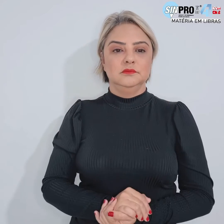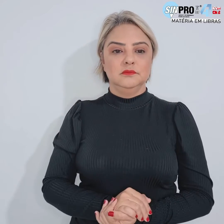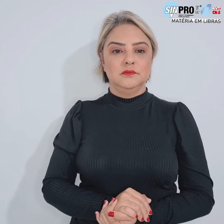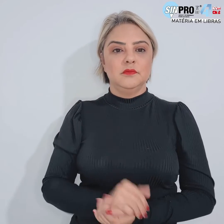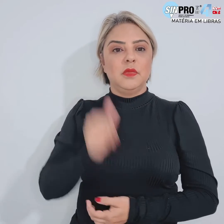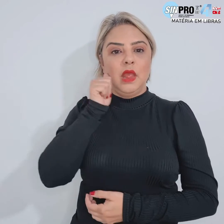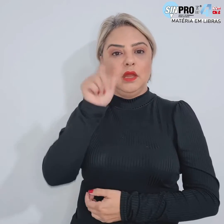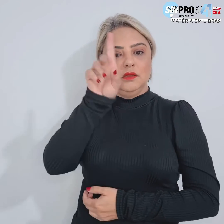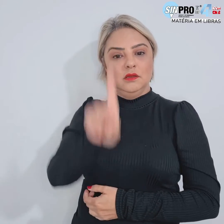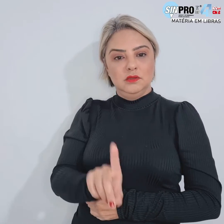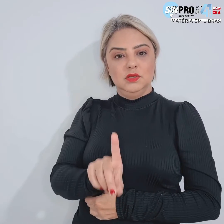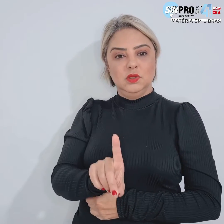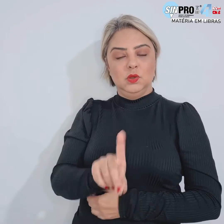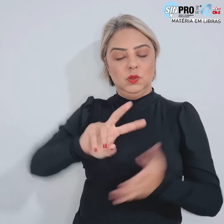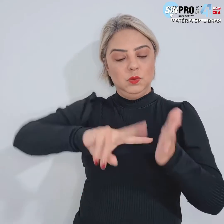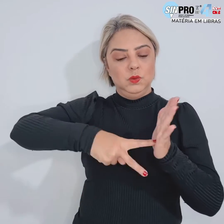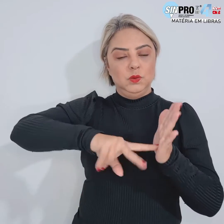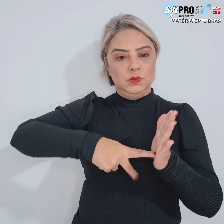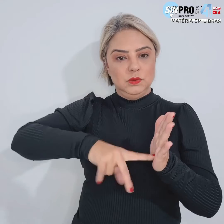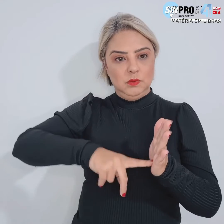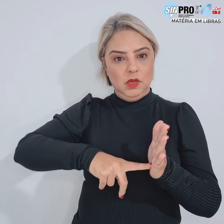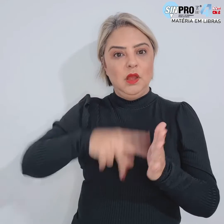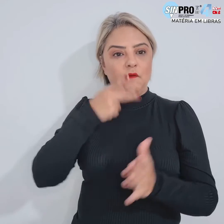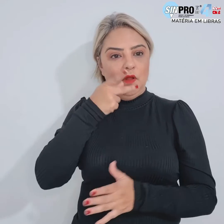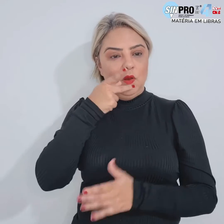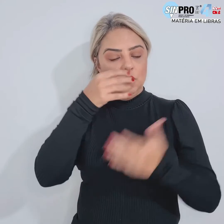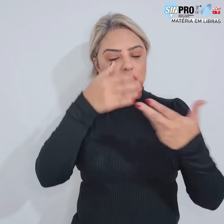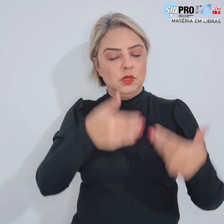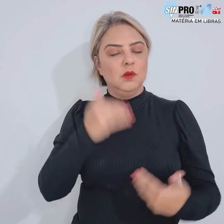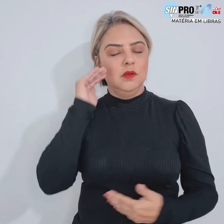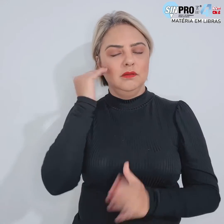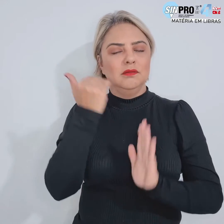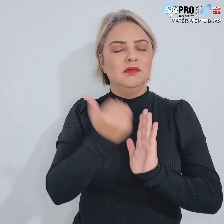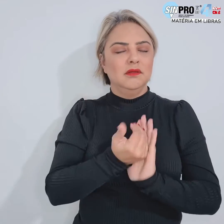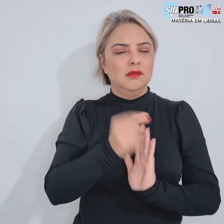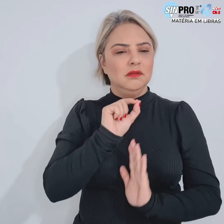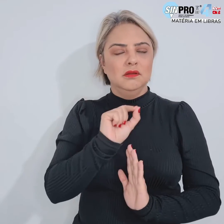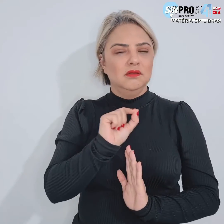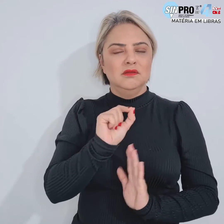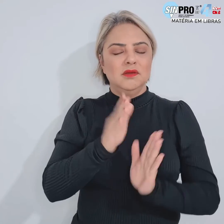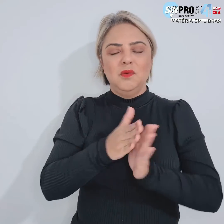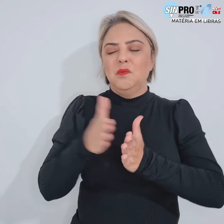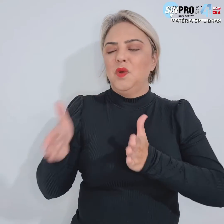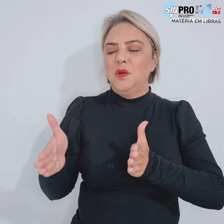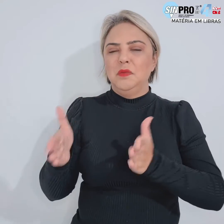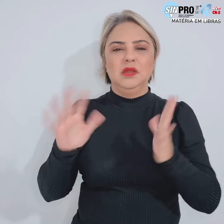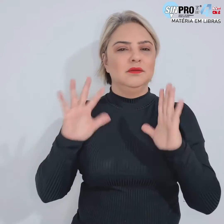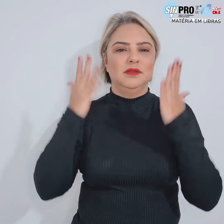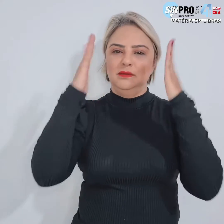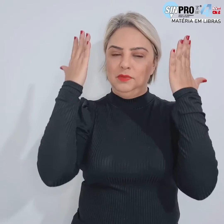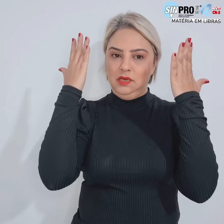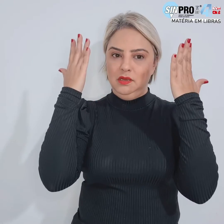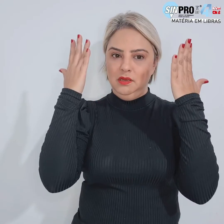diretoria colegiada, segundo ela, entende que este não é um momento festivo e decidiu que